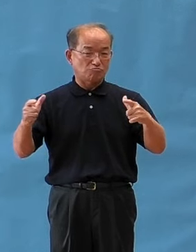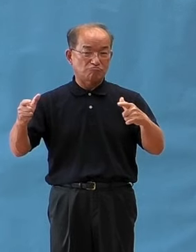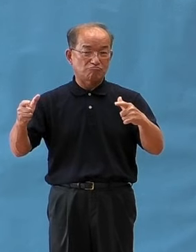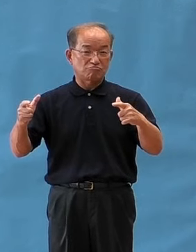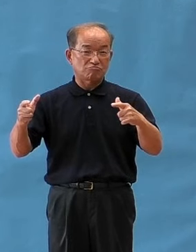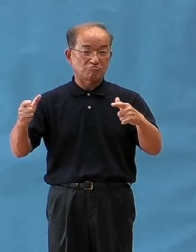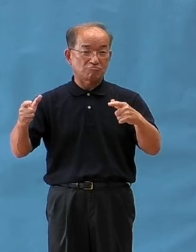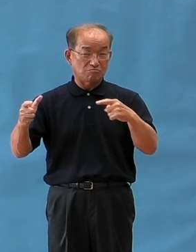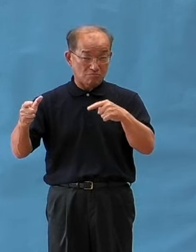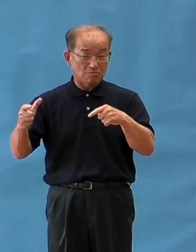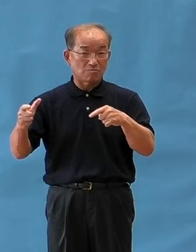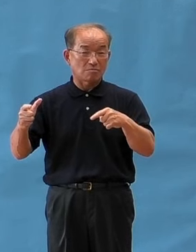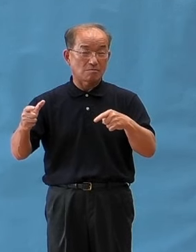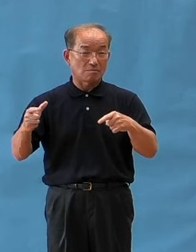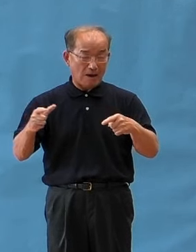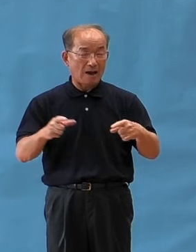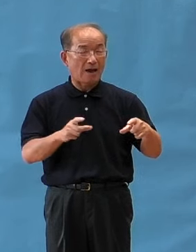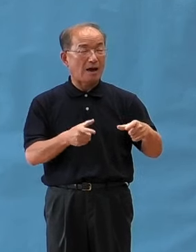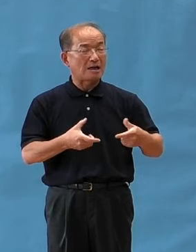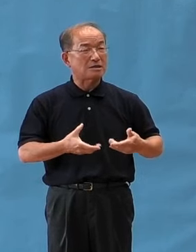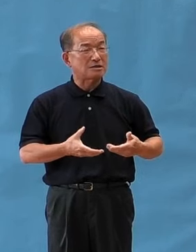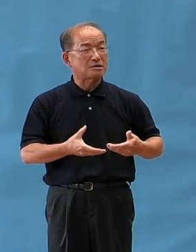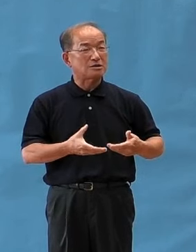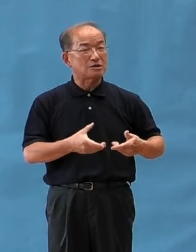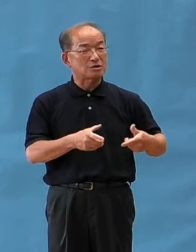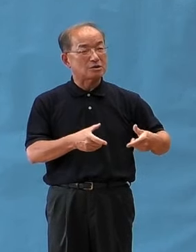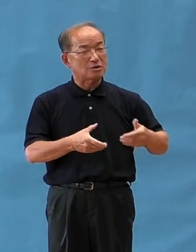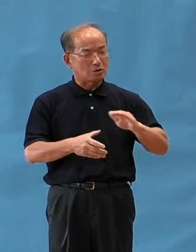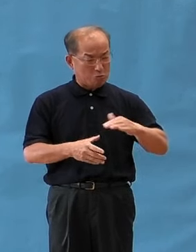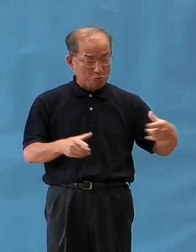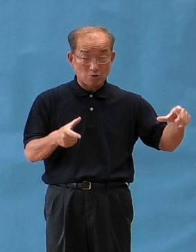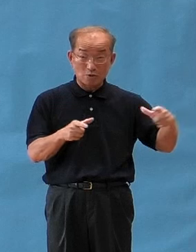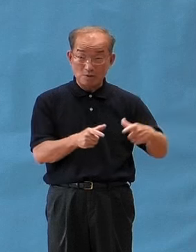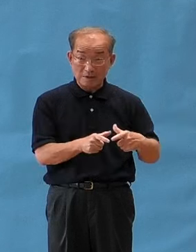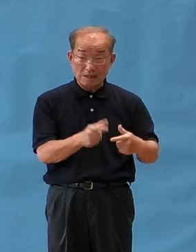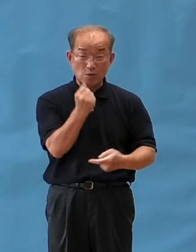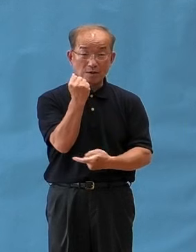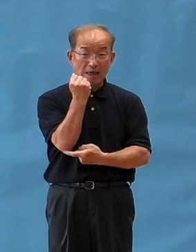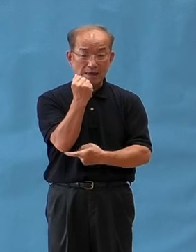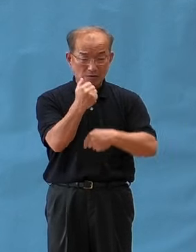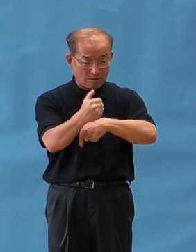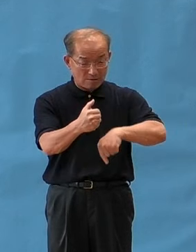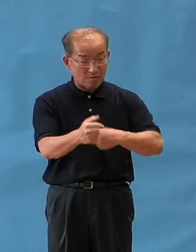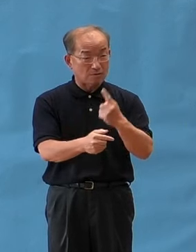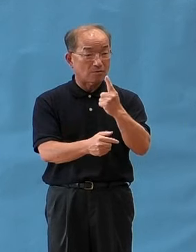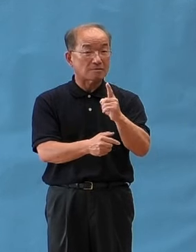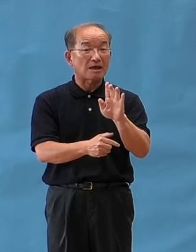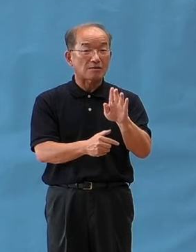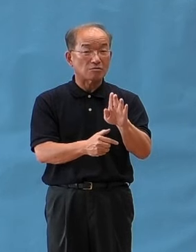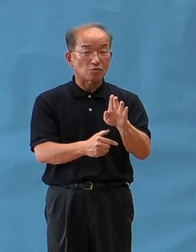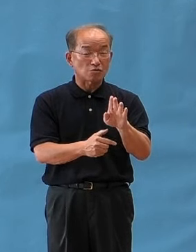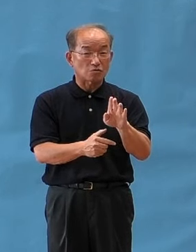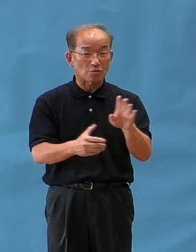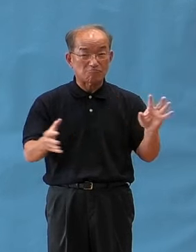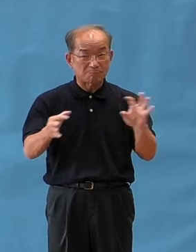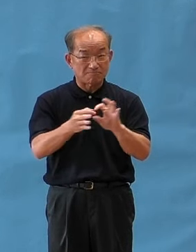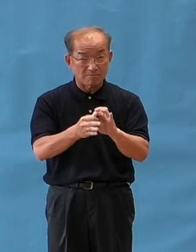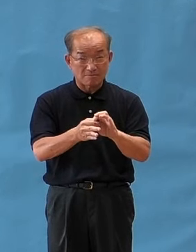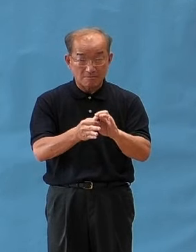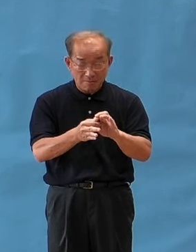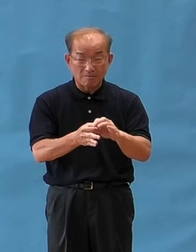つの原因になってるっていう想像力すらない人たちがいるということにね、私はその怒りと失望を覚え